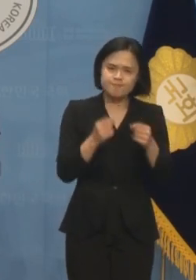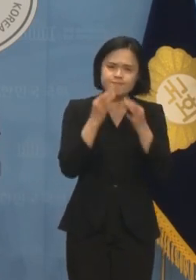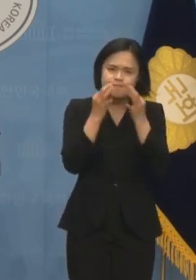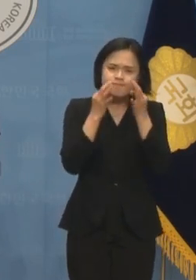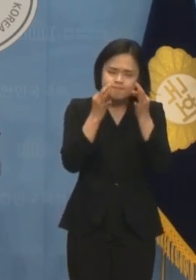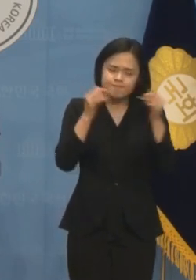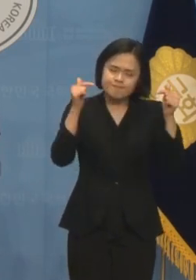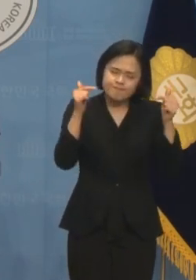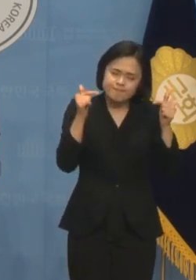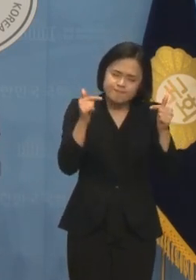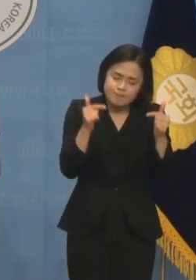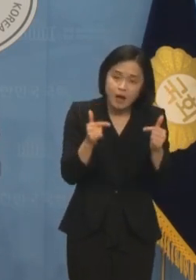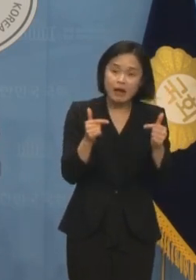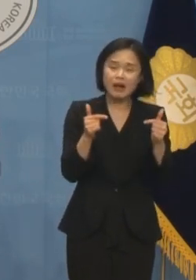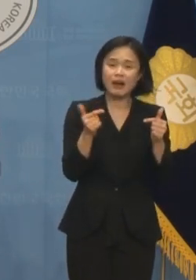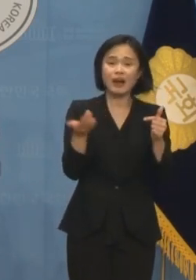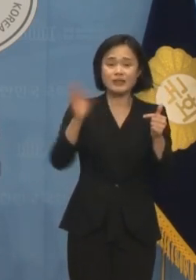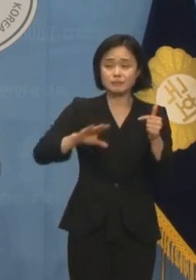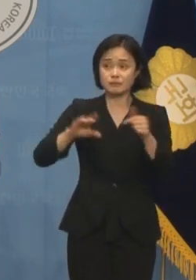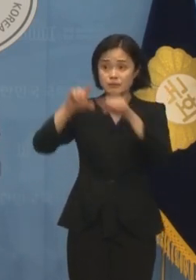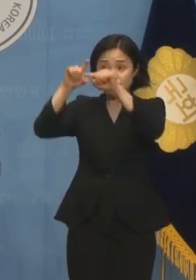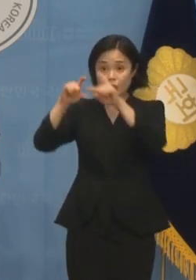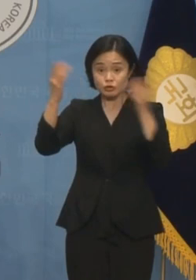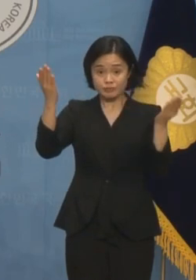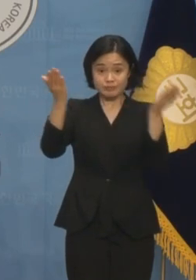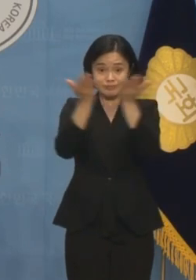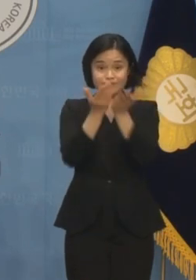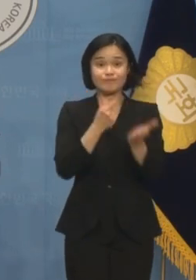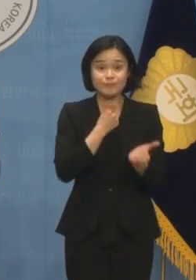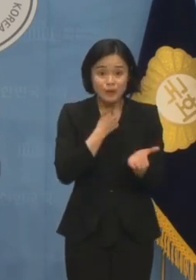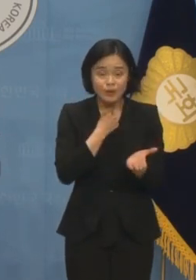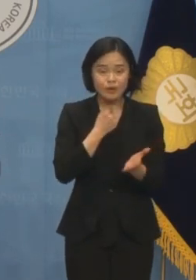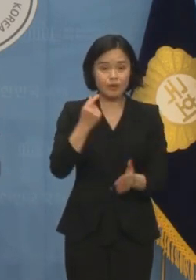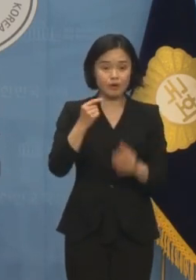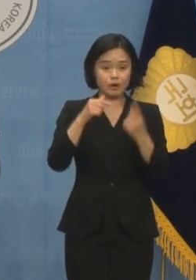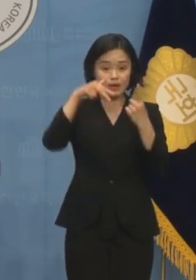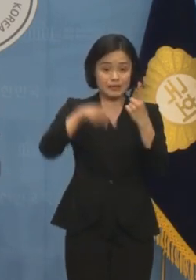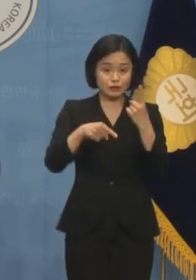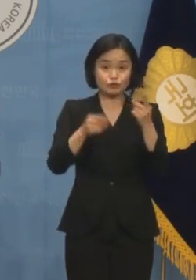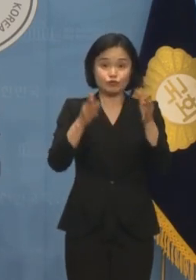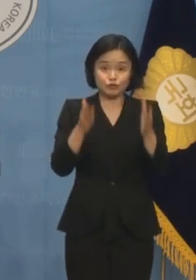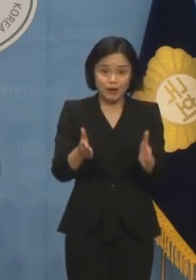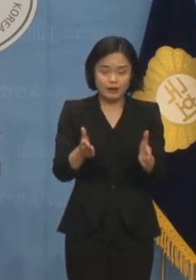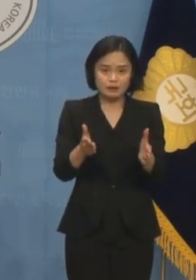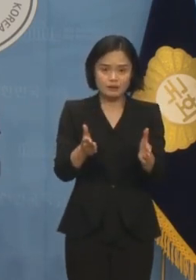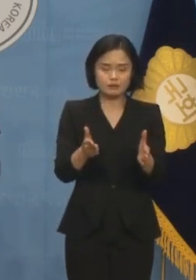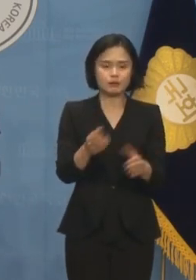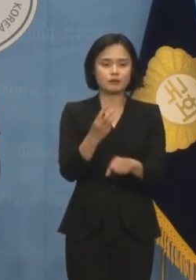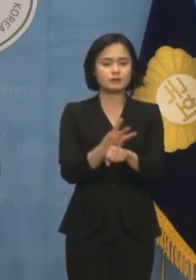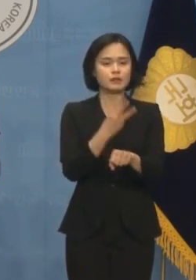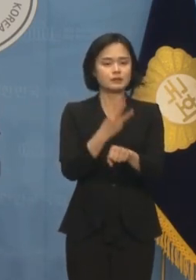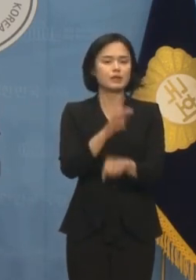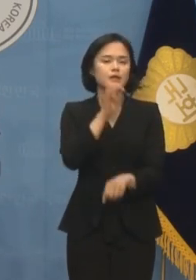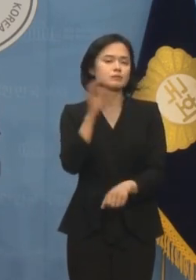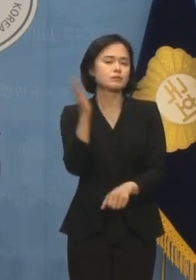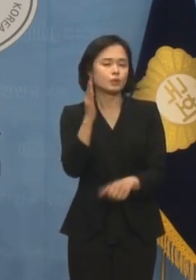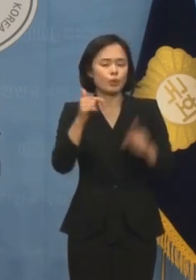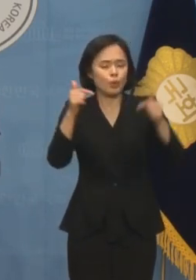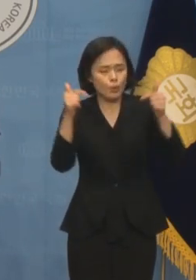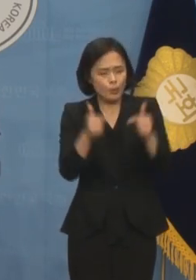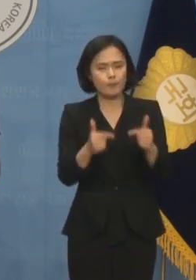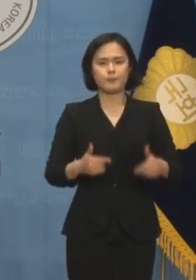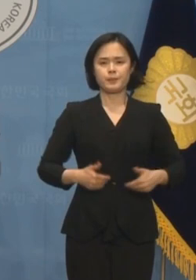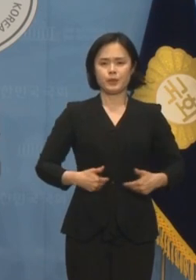평균에 미치려면 여기서 주 3.8시간을 추가로 더 줄여야 합니다. 노동시간 단축은